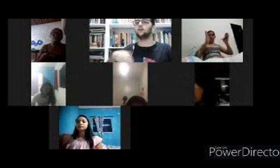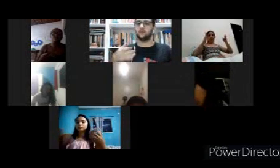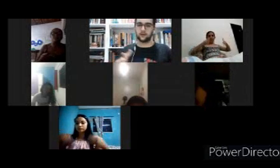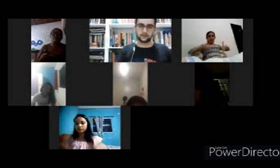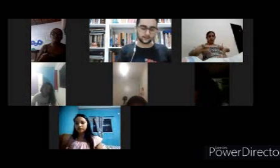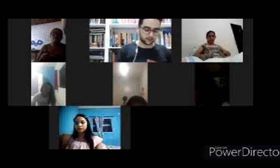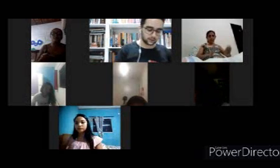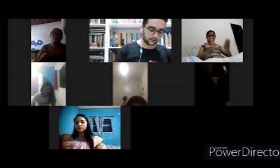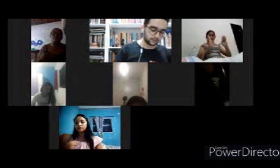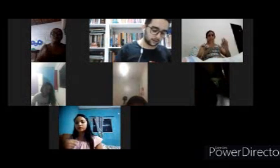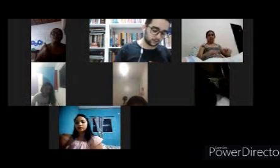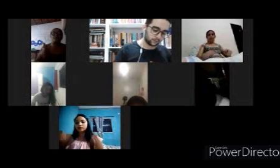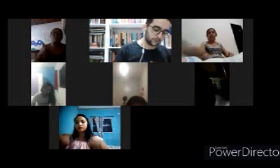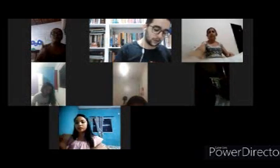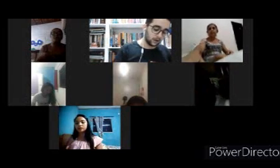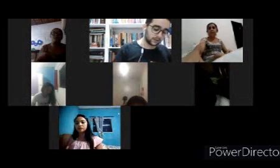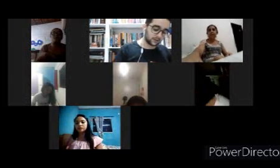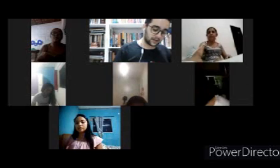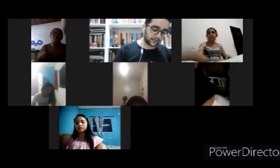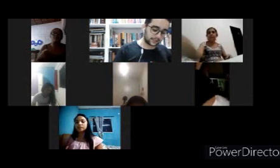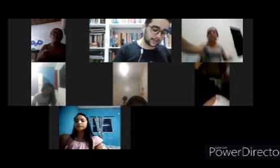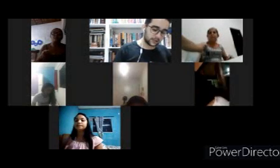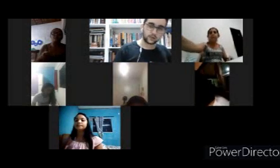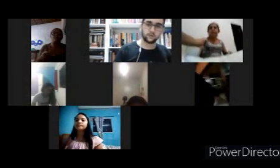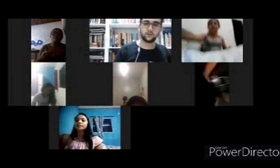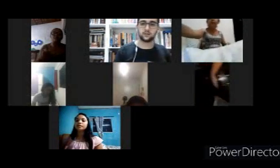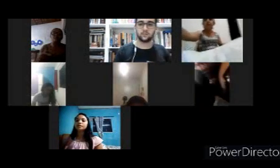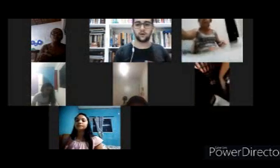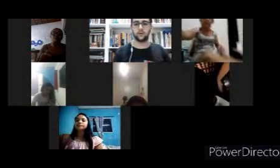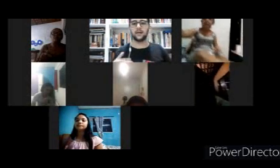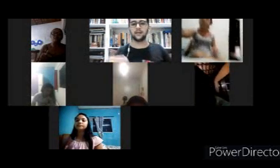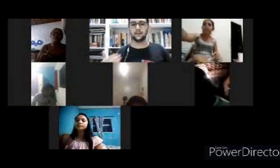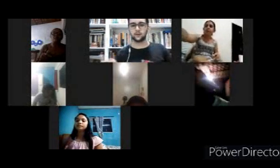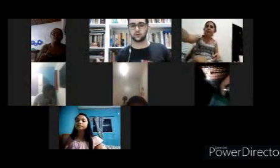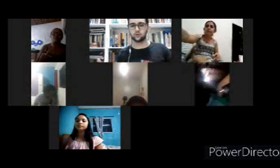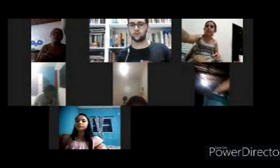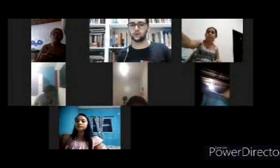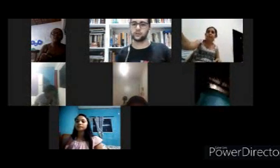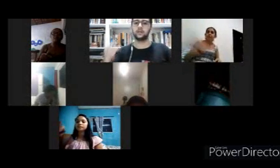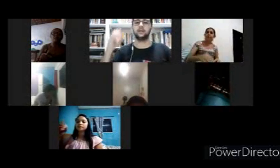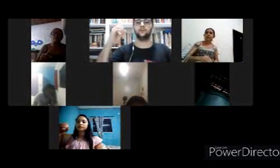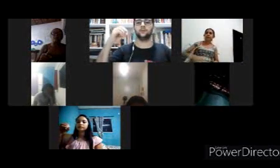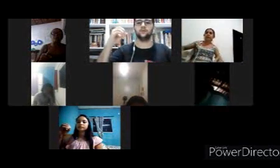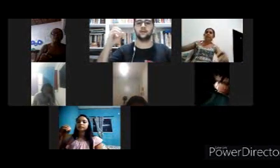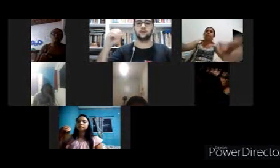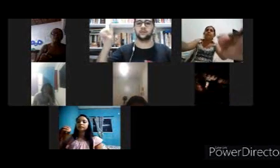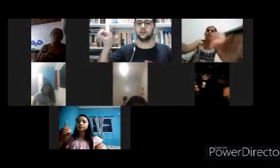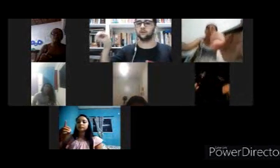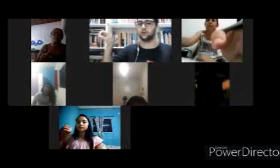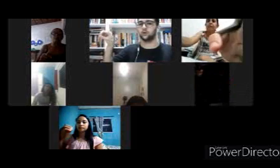e faz a data de nascimento. Vocês vão falar a cidade que vocês moram em datilologia e depois vão fazer o sinal de Codó,